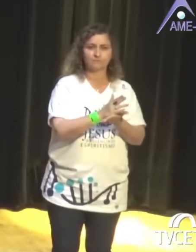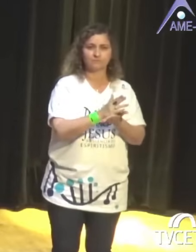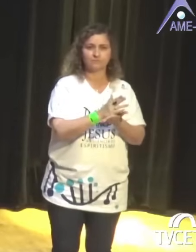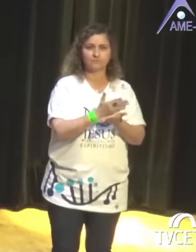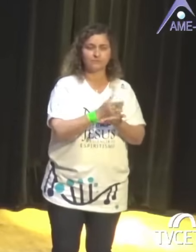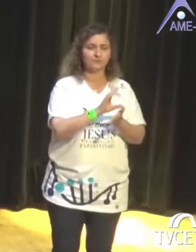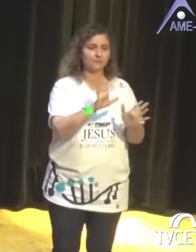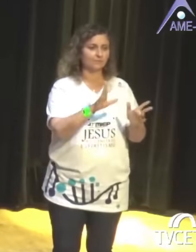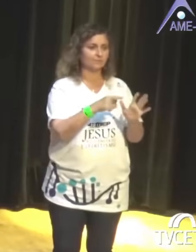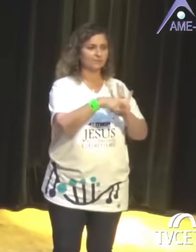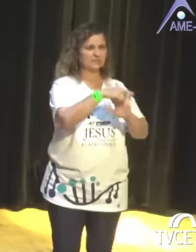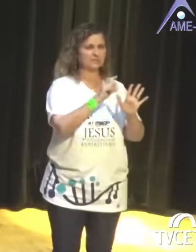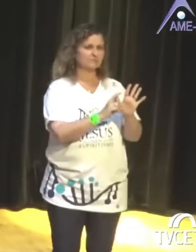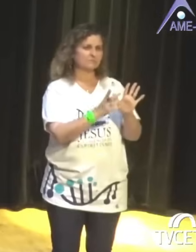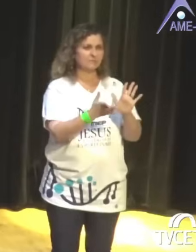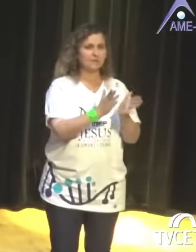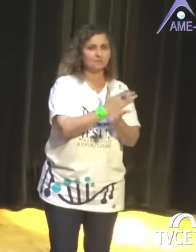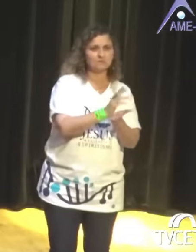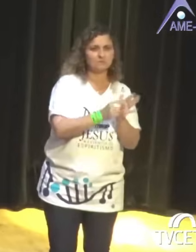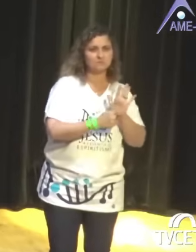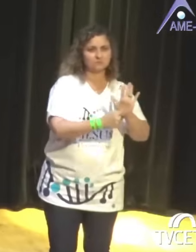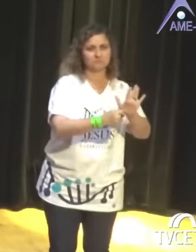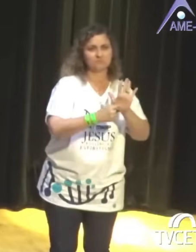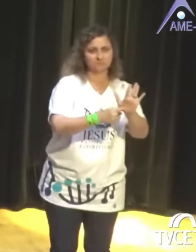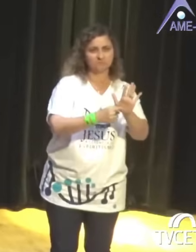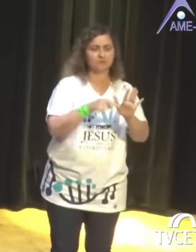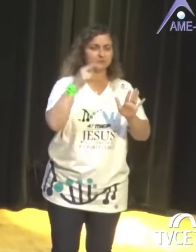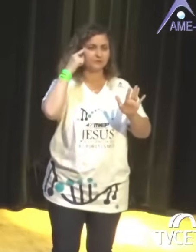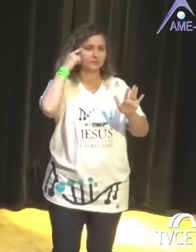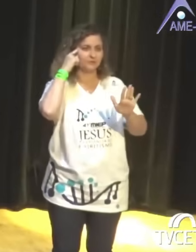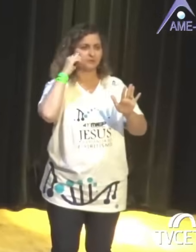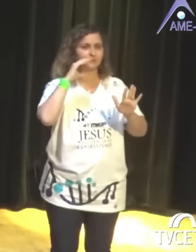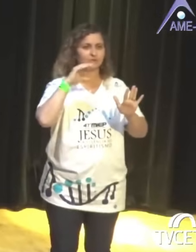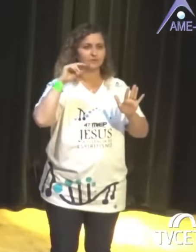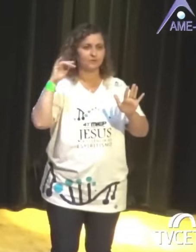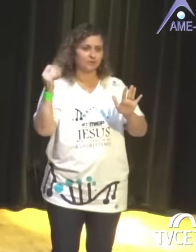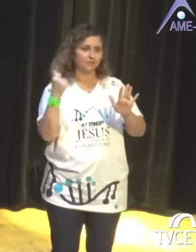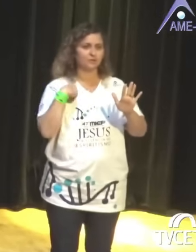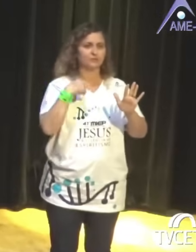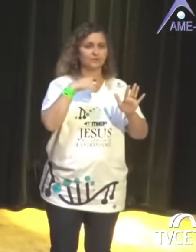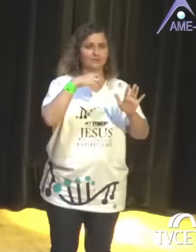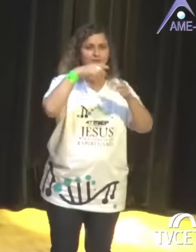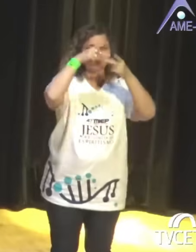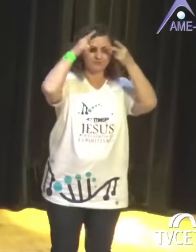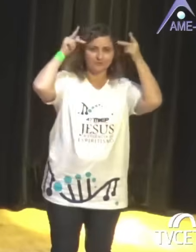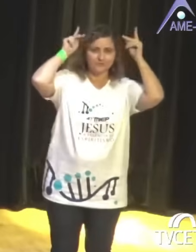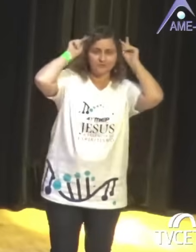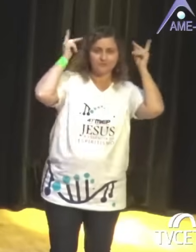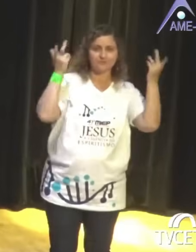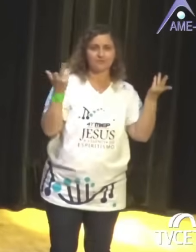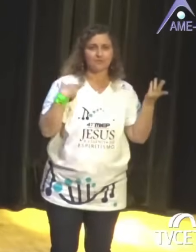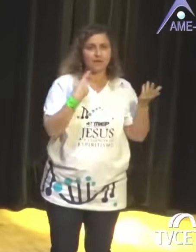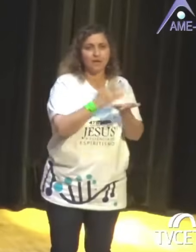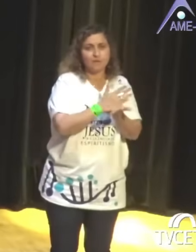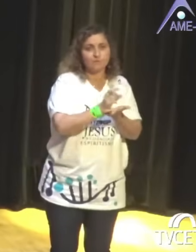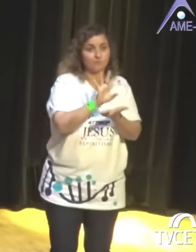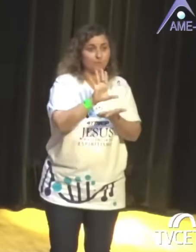tá bom China também China Japão índia Egito Roma e gre Agora